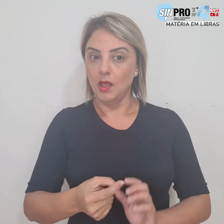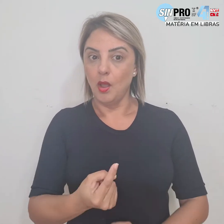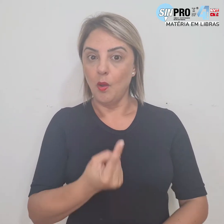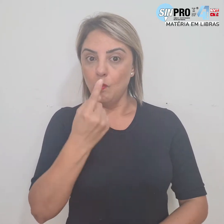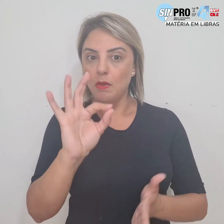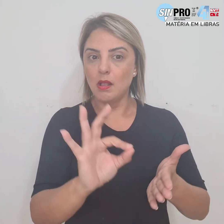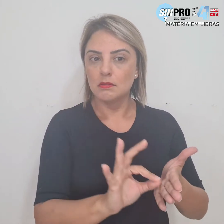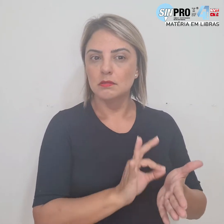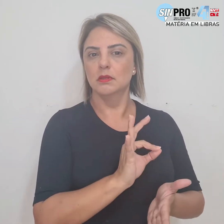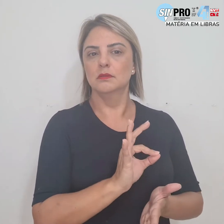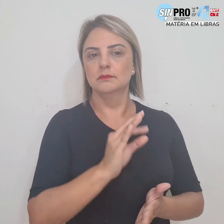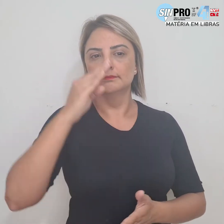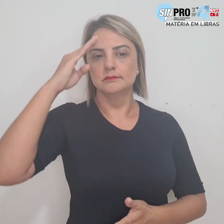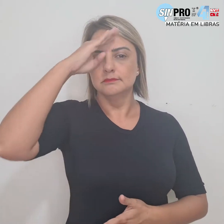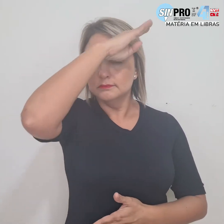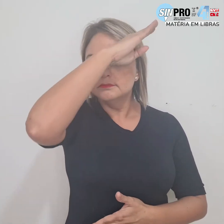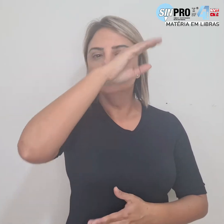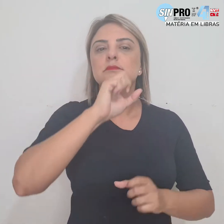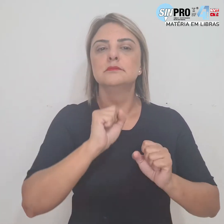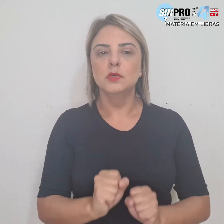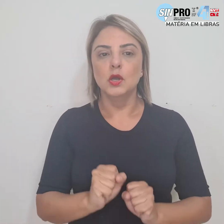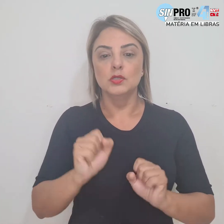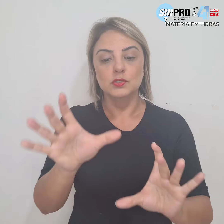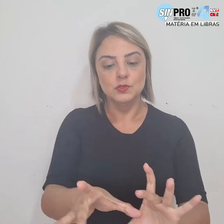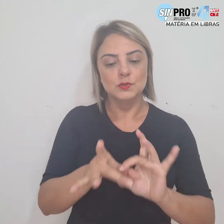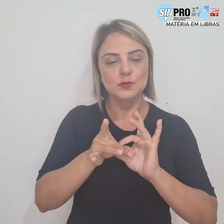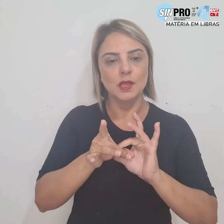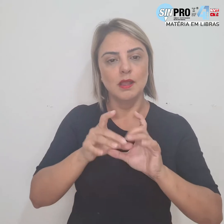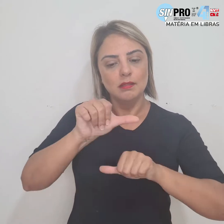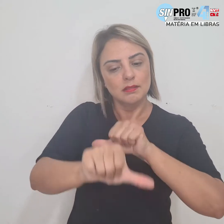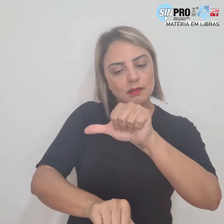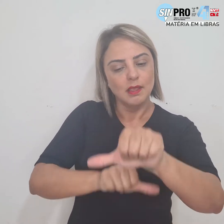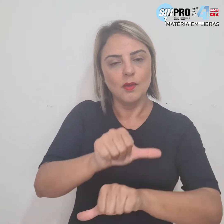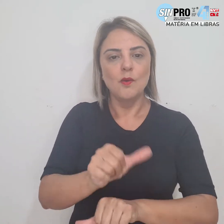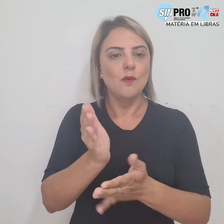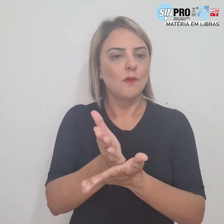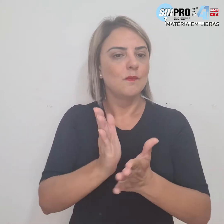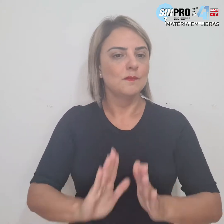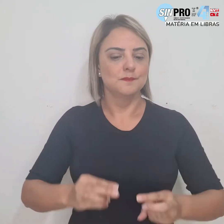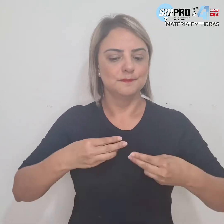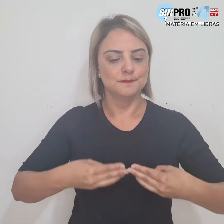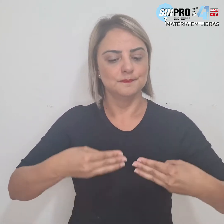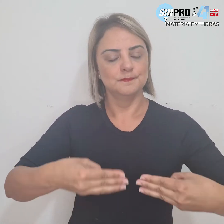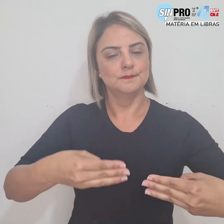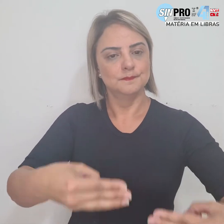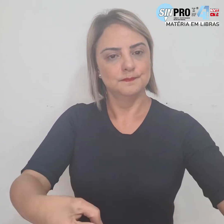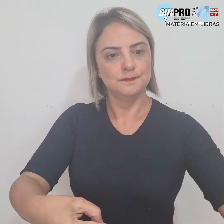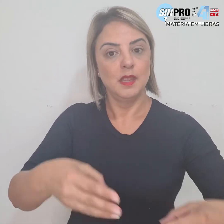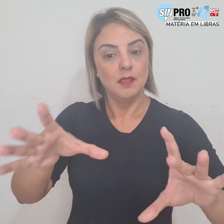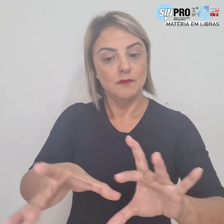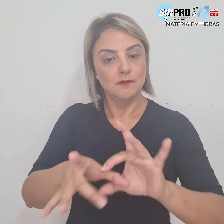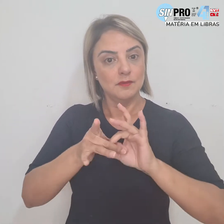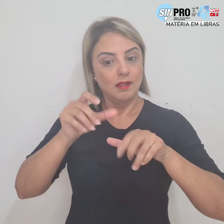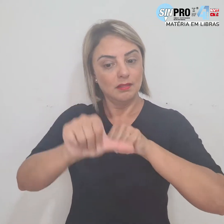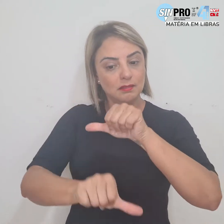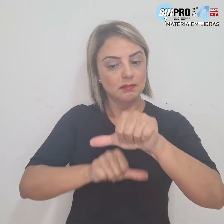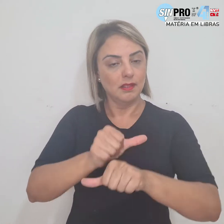apenas uma canetada, o presidente poderá fundir, transformar ou extinguir ministérios, fundir ou